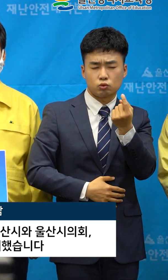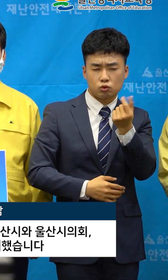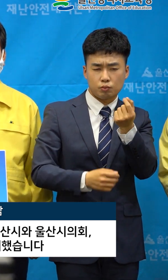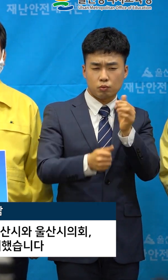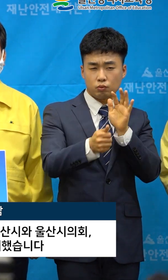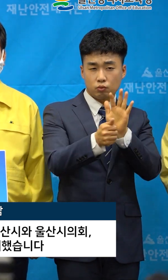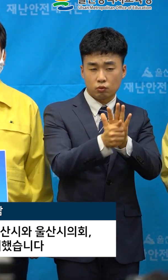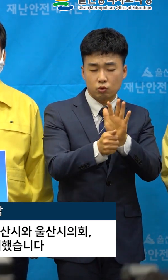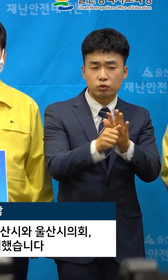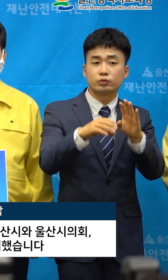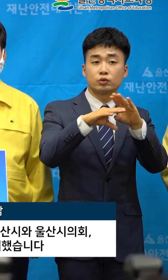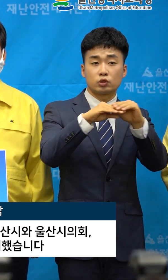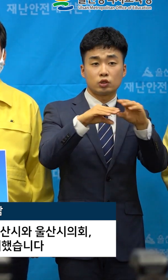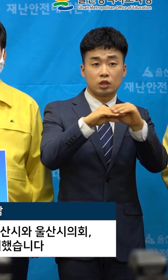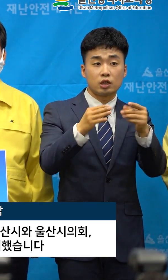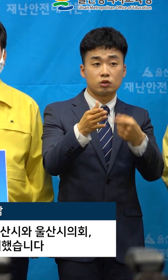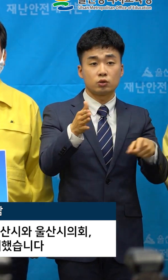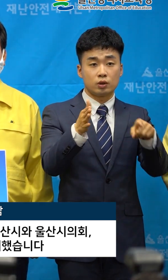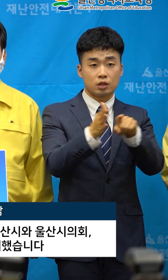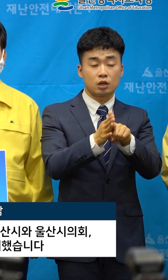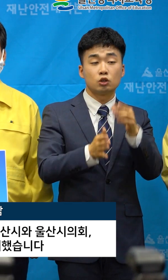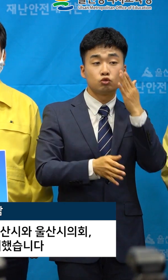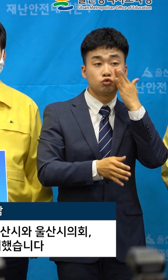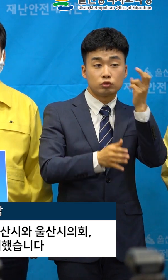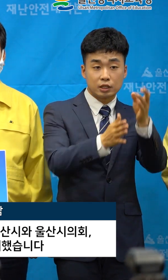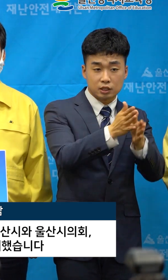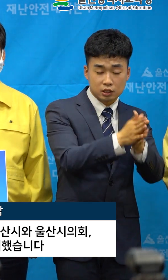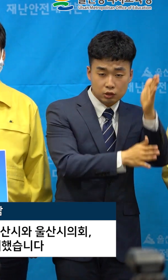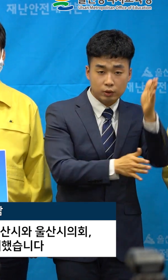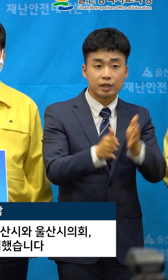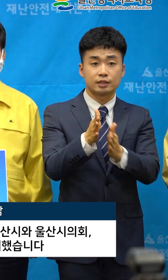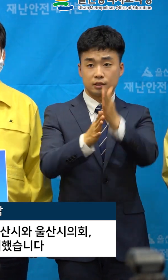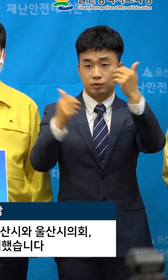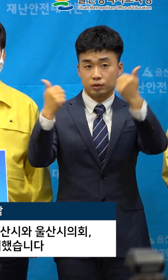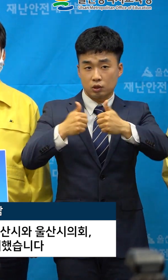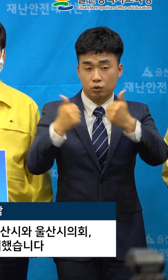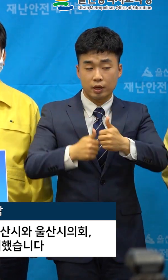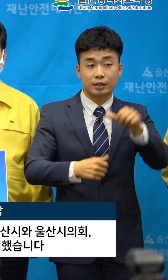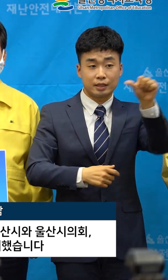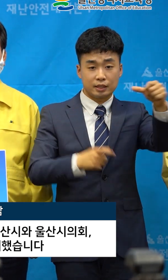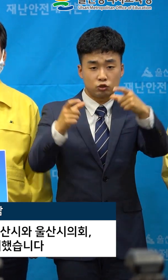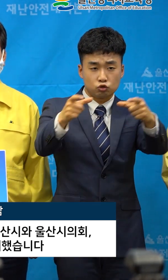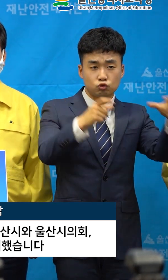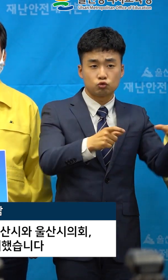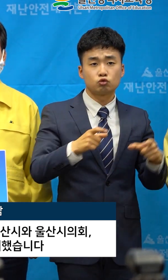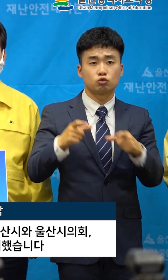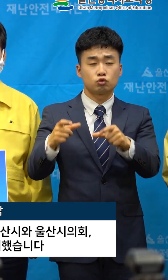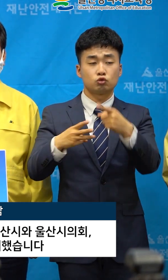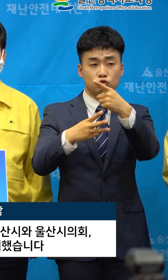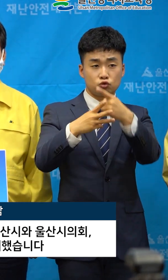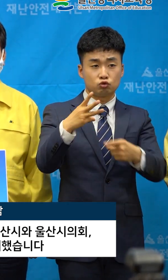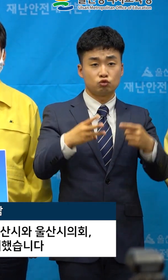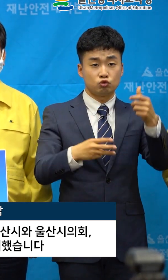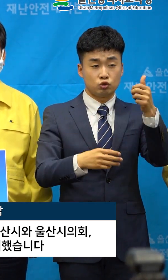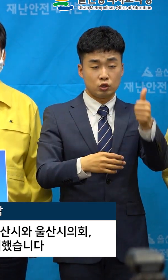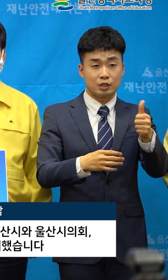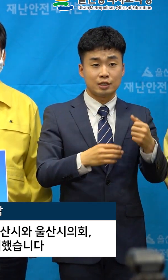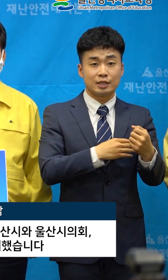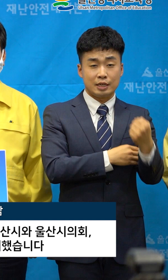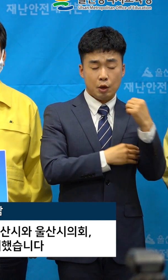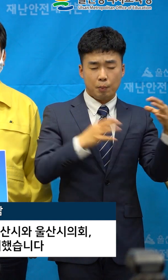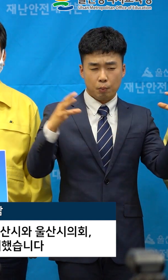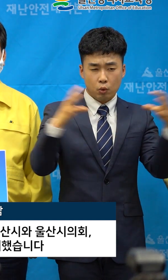조금이나마 덜어드리기 위해 울산시와 울산시의회, 5개 구군과 울산교육청은